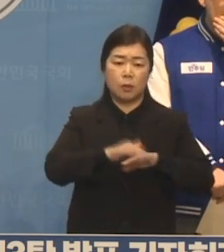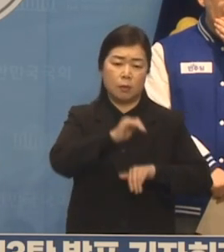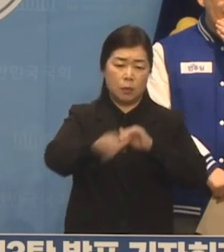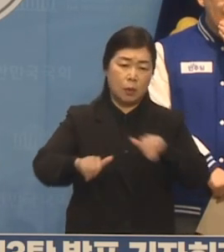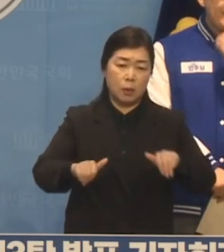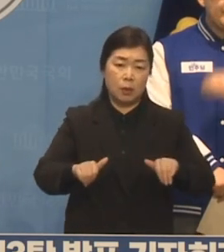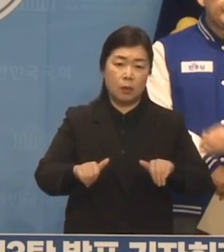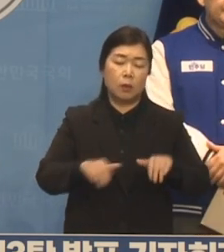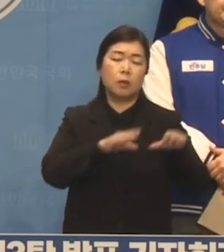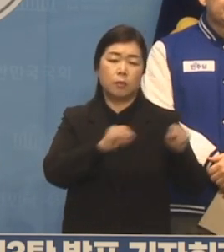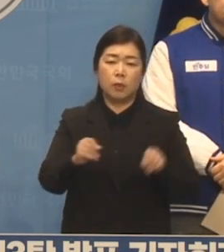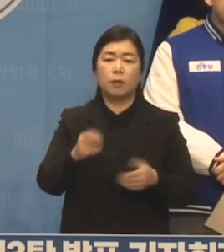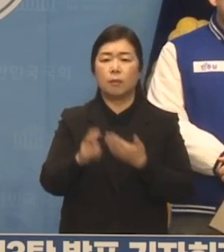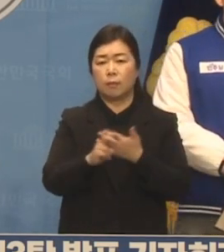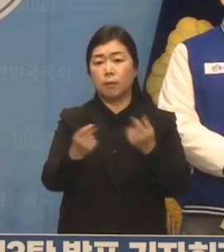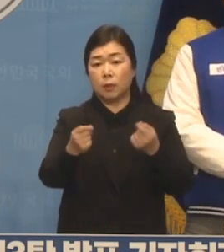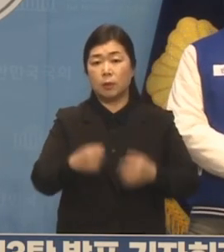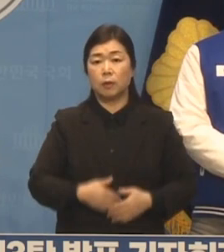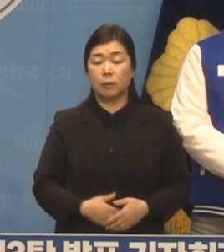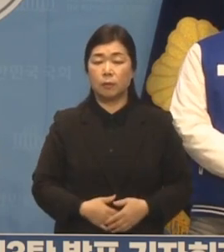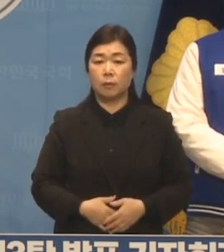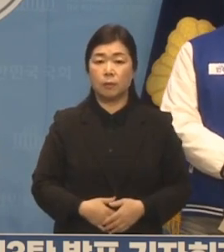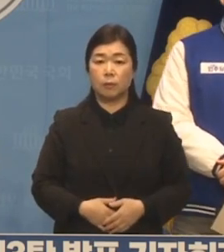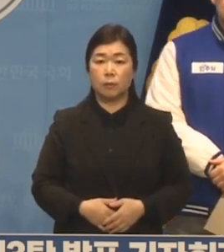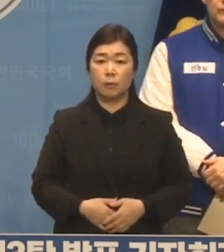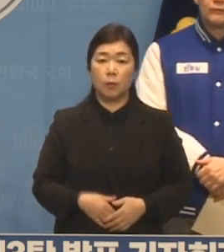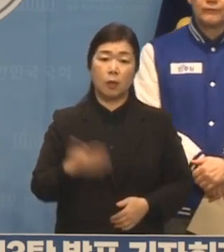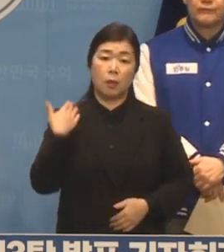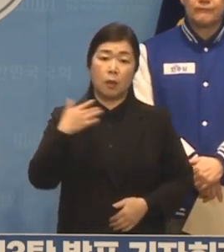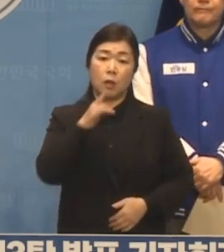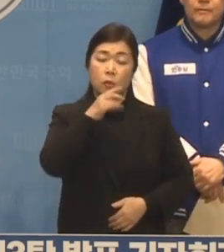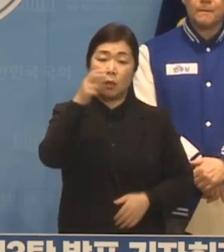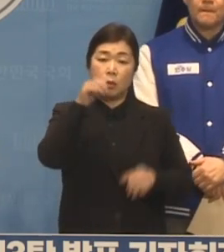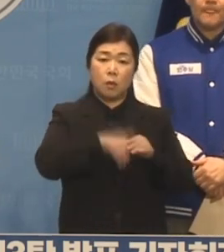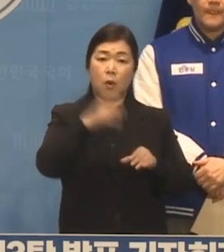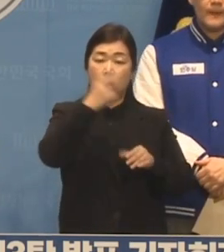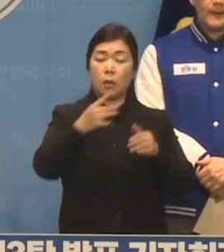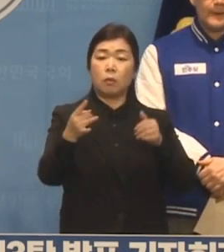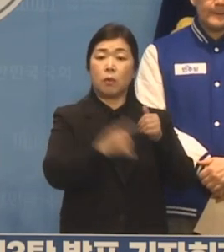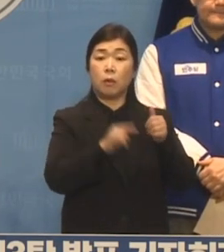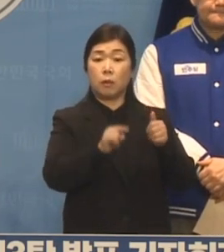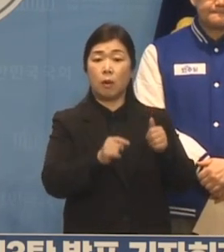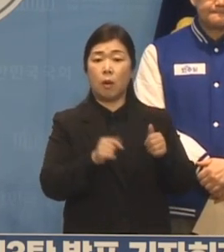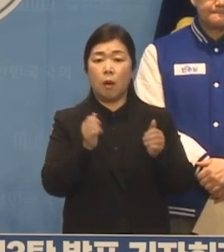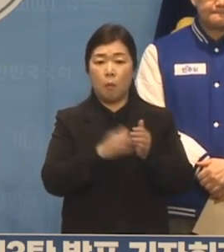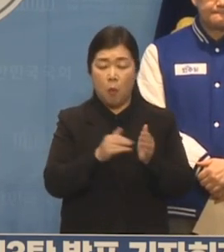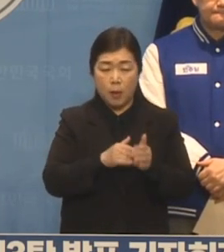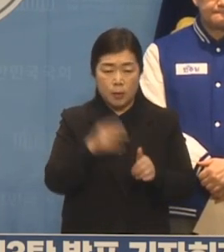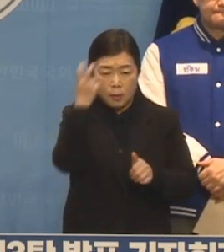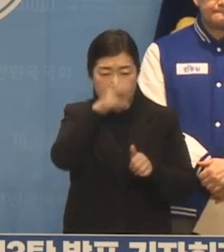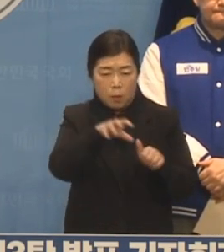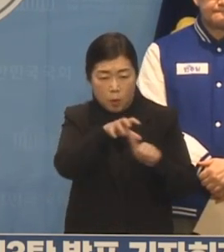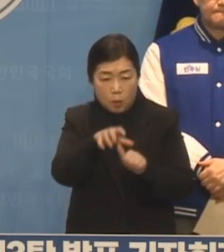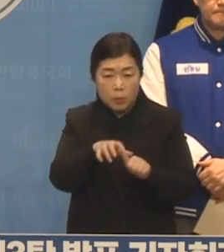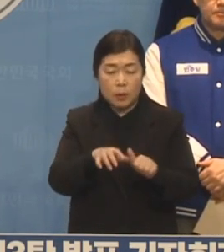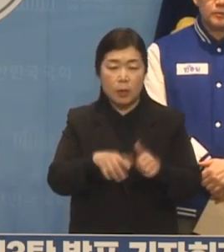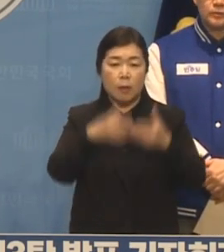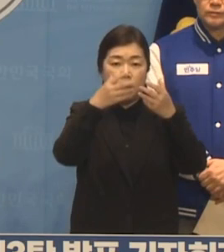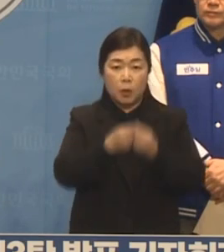있습니다. 이미 해당 3차장은 지난해 중앙선거관리위원회에 대해 보안점검이라는